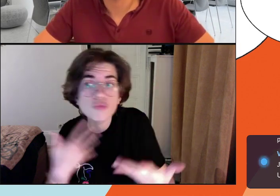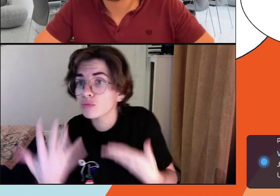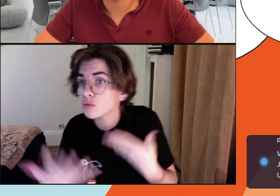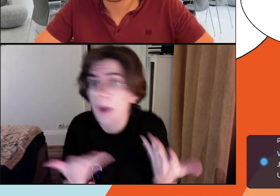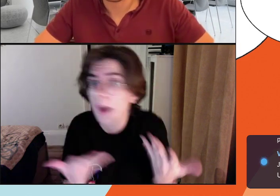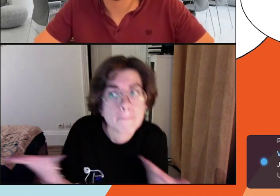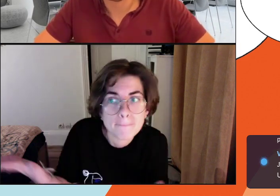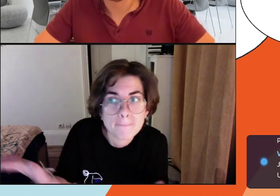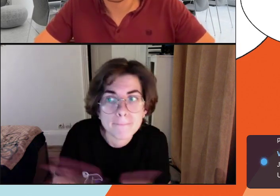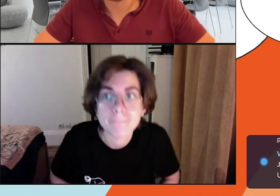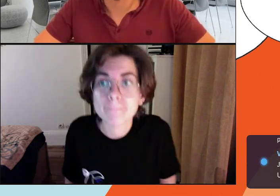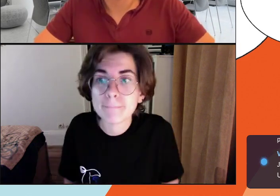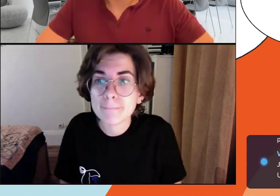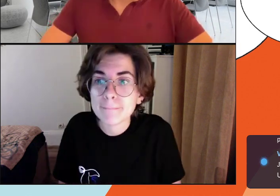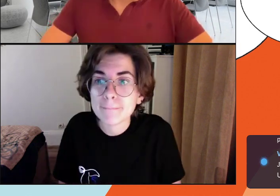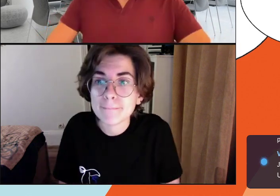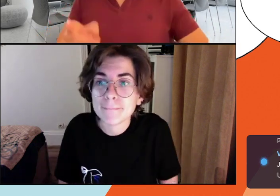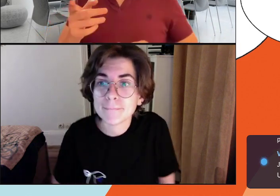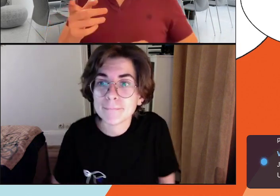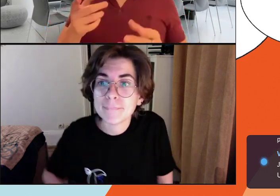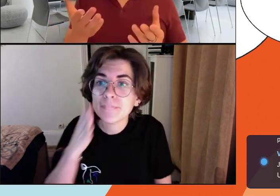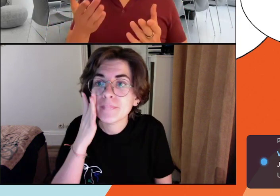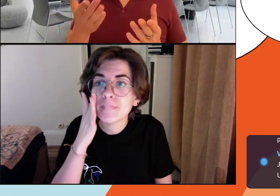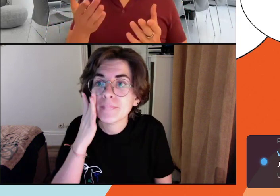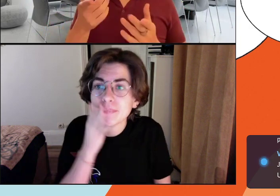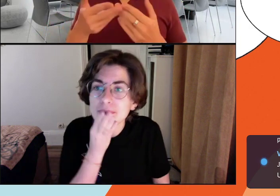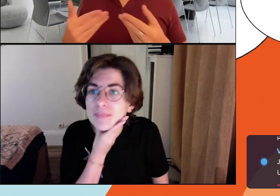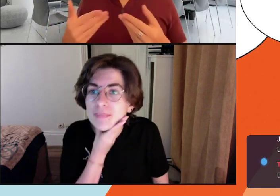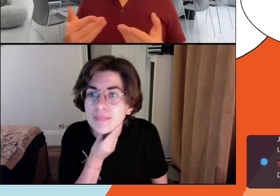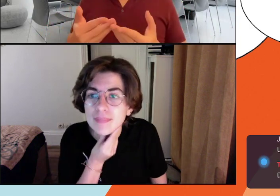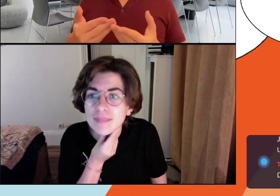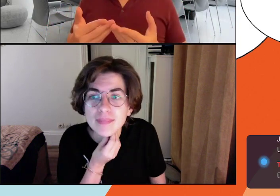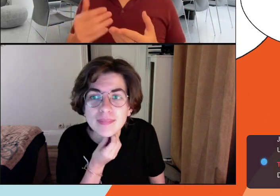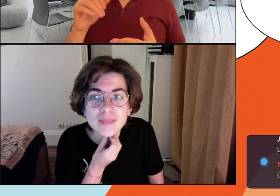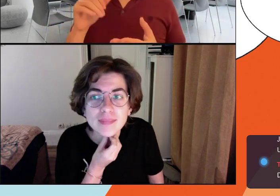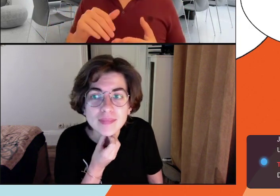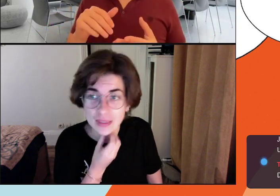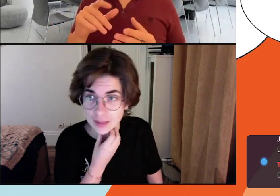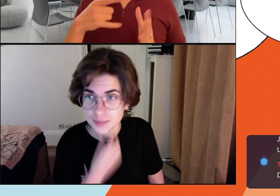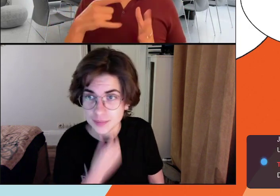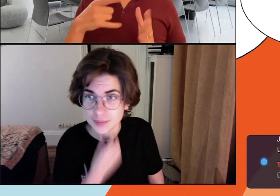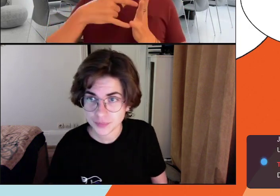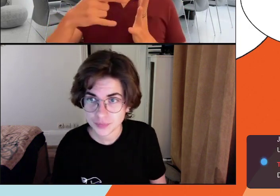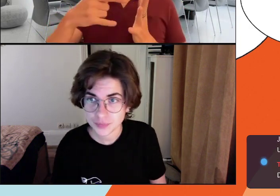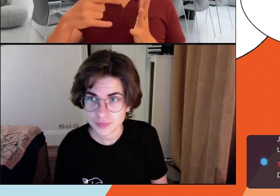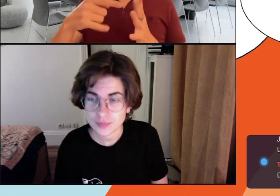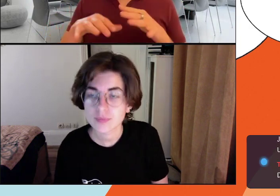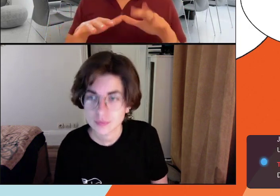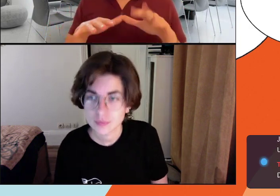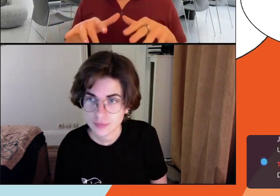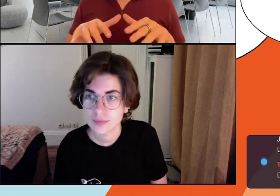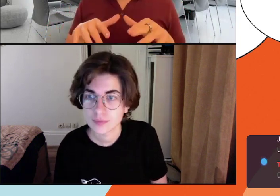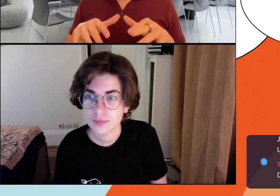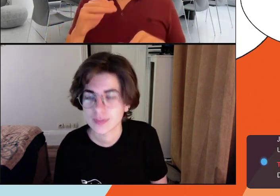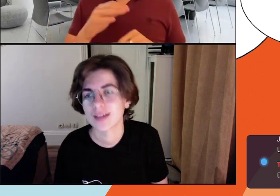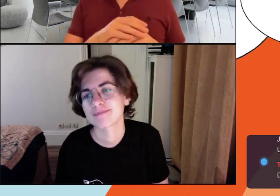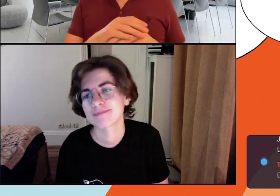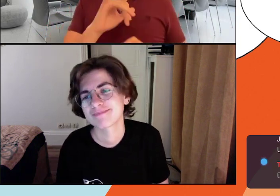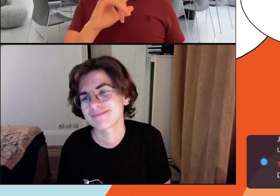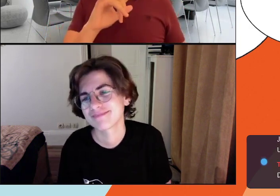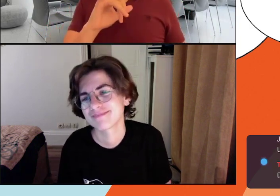pas. ouais. Donc là, dans cette situation, sur Android, ça marche. Mmh.